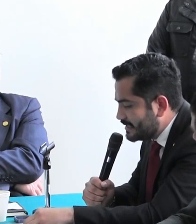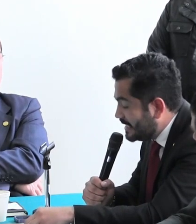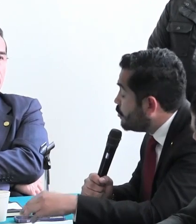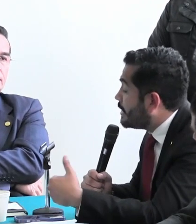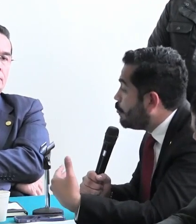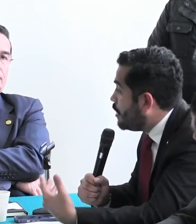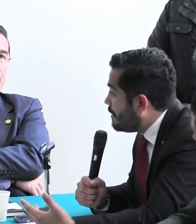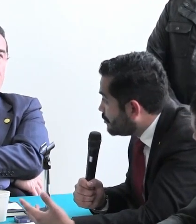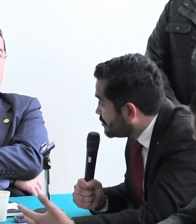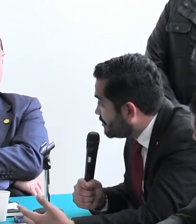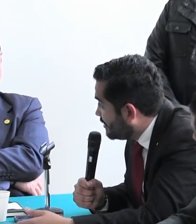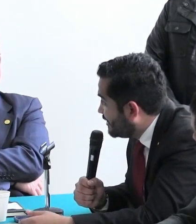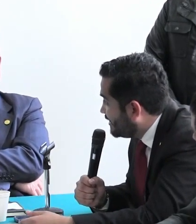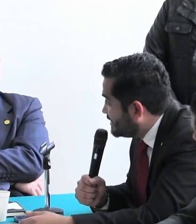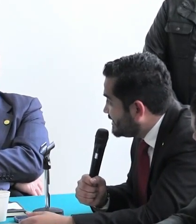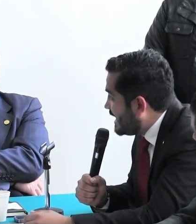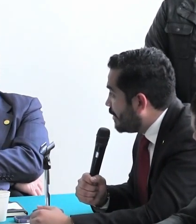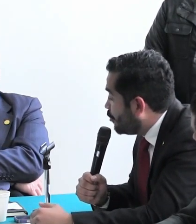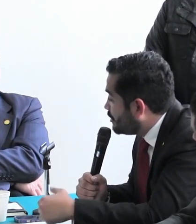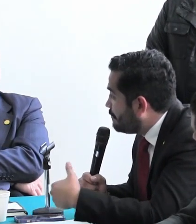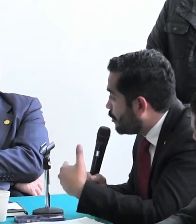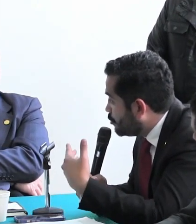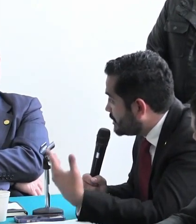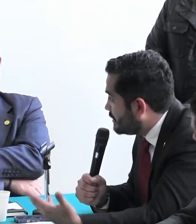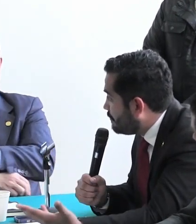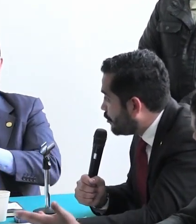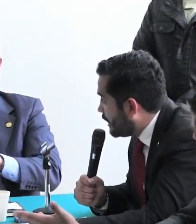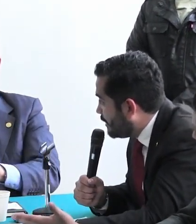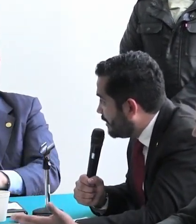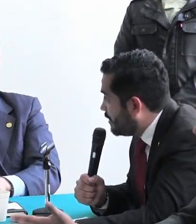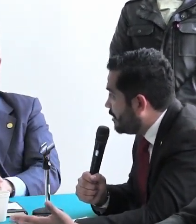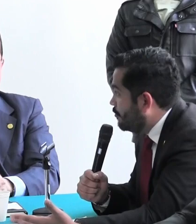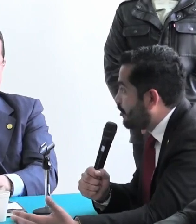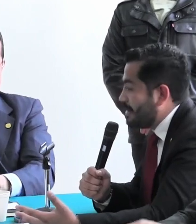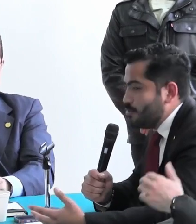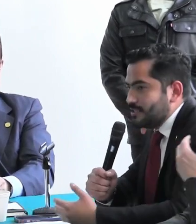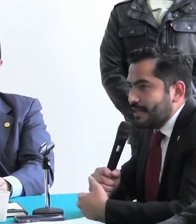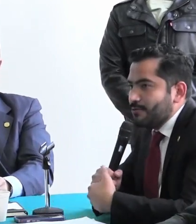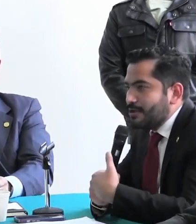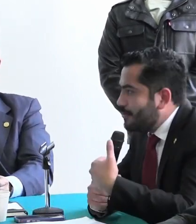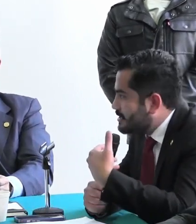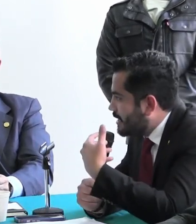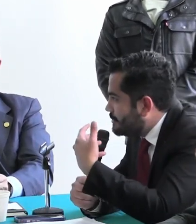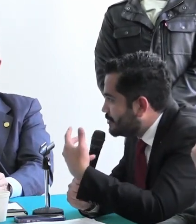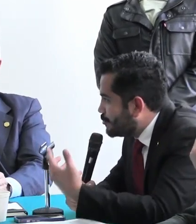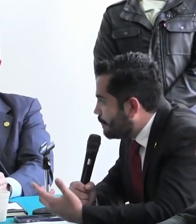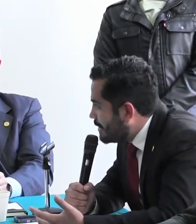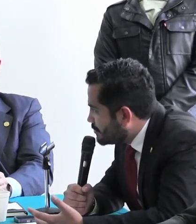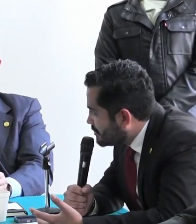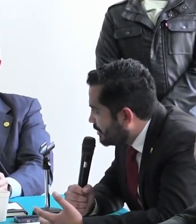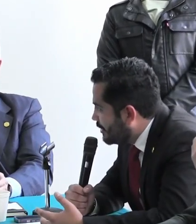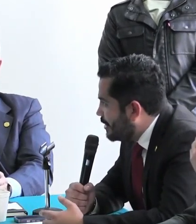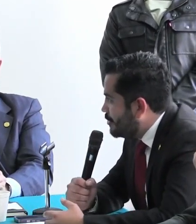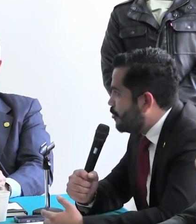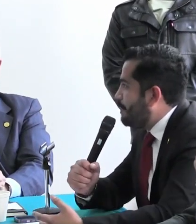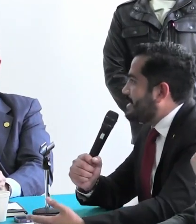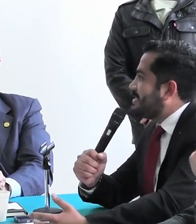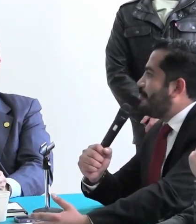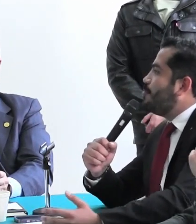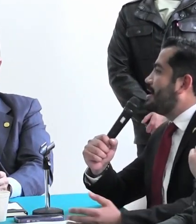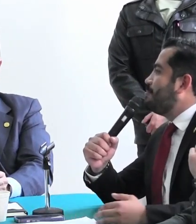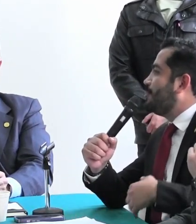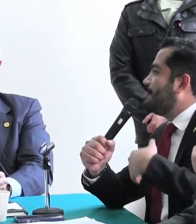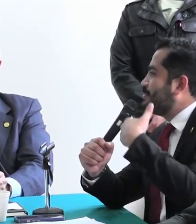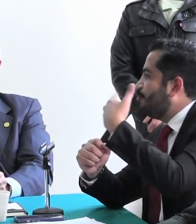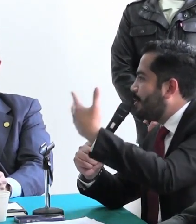medida, si no regulamos, sale contraproducente. ¿Por qué? Porque no está dotado de servicios urbanos. No